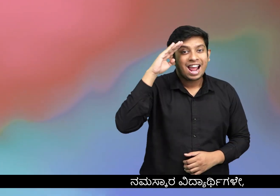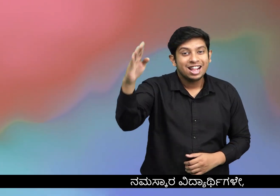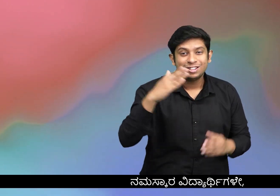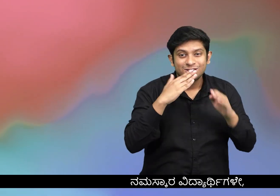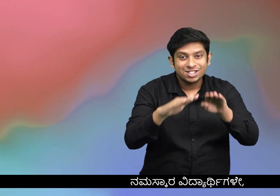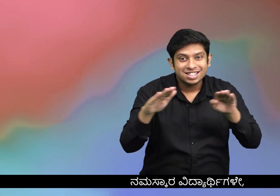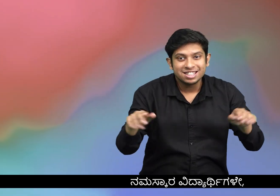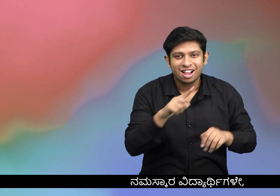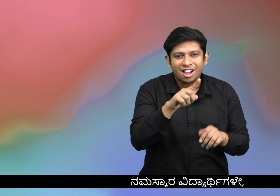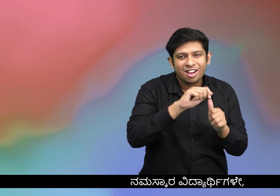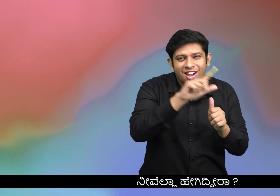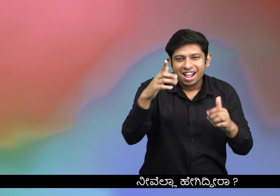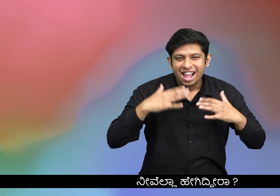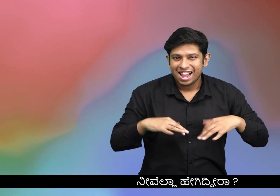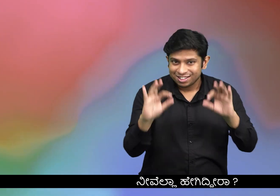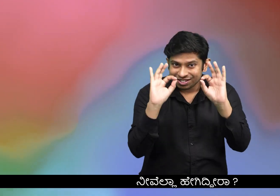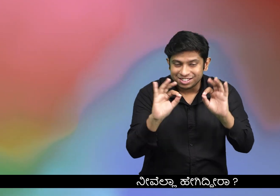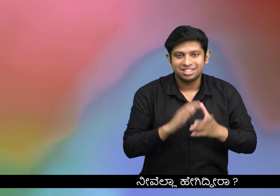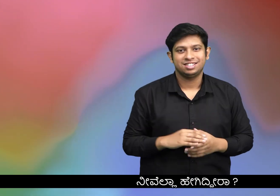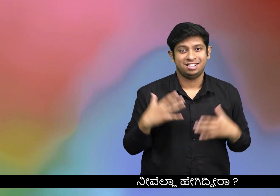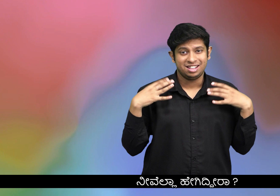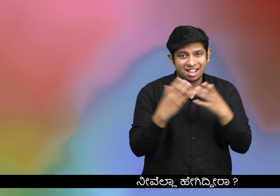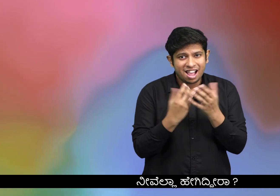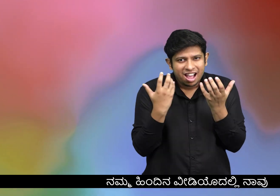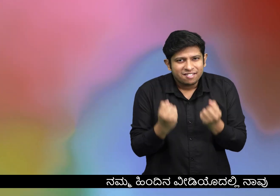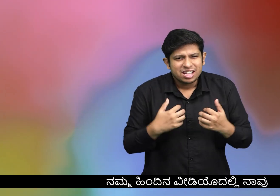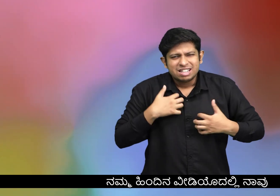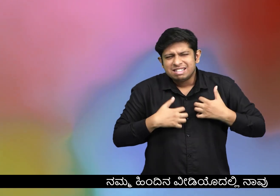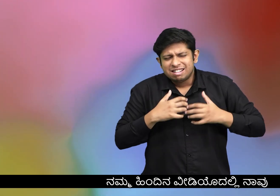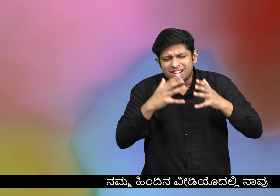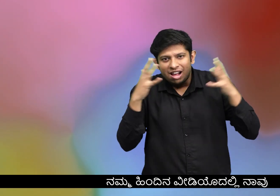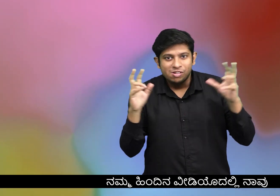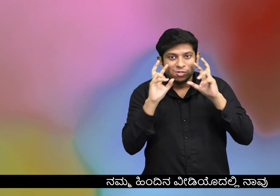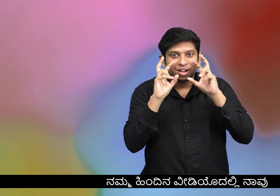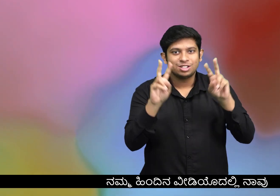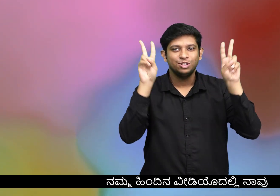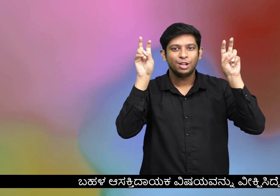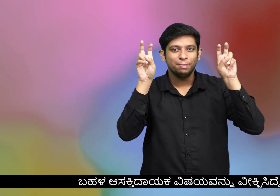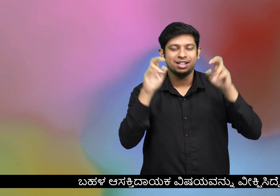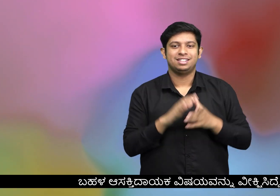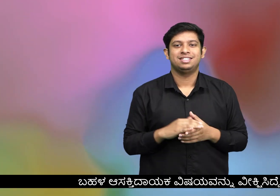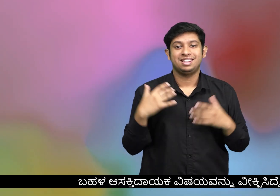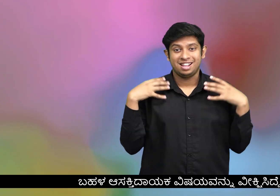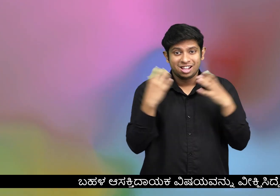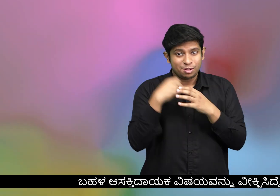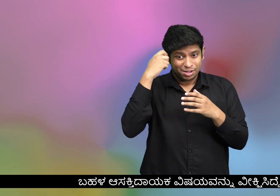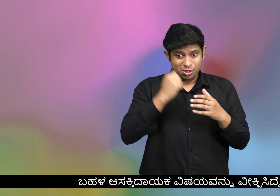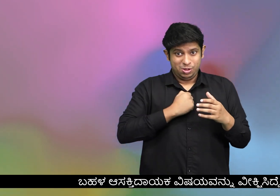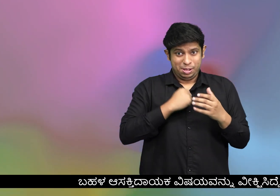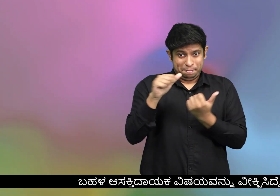ನಮಸ್ಕಾರ ವಿದ್ಯಾರ್ಥಿಗಳೇ, ನೀವೆಲ್ಲ ಹೇಗಿದ್ದೀರಾ? ನಿಮ್ಮ ಹಿಂದಿನ ವಿಡಿಯೋದಲ್ಲಿ ನಾವು ಬಹಳ ಆಸಕ್ತಿದಾಯಕ ವಿಷಯವನ್ನು